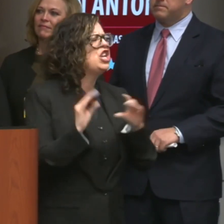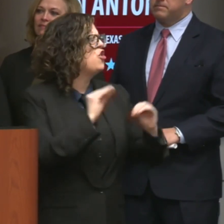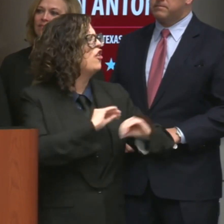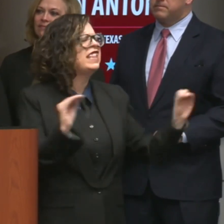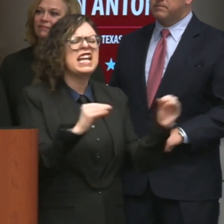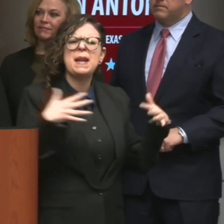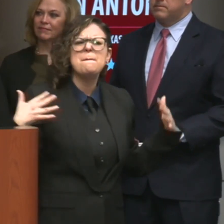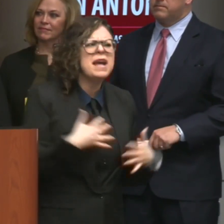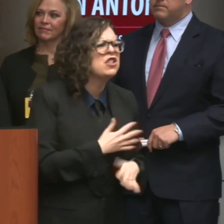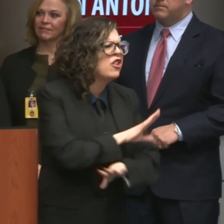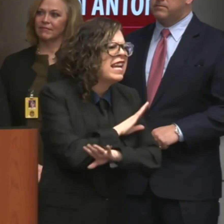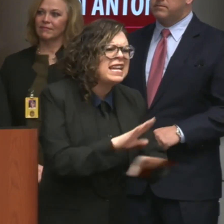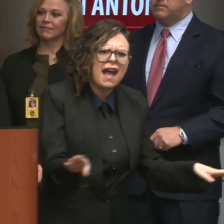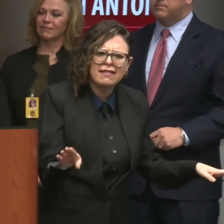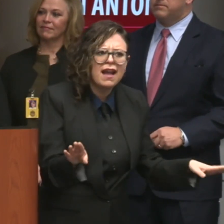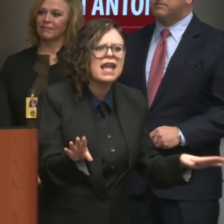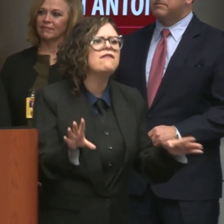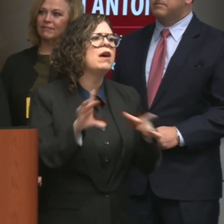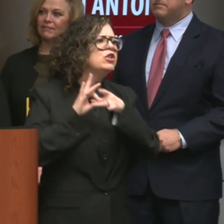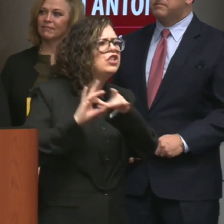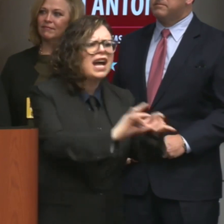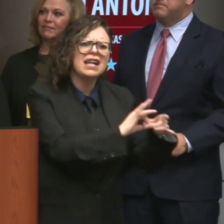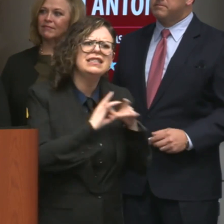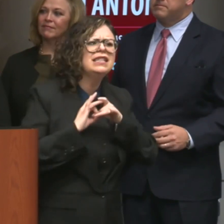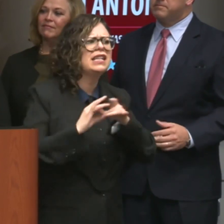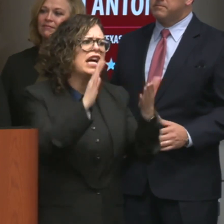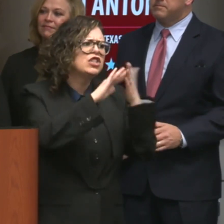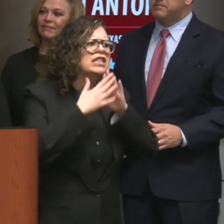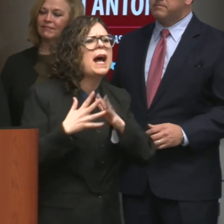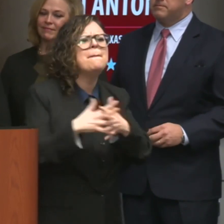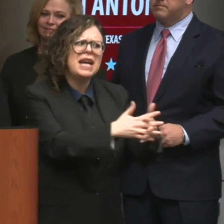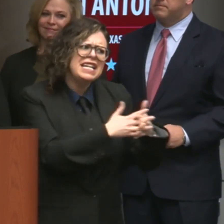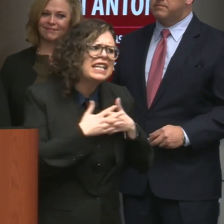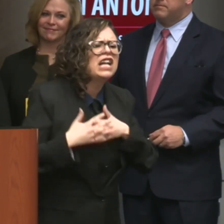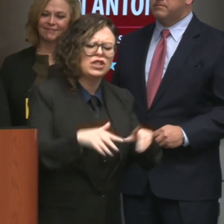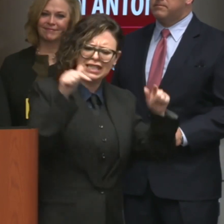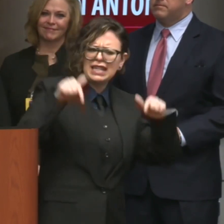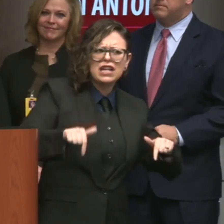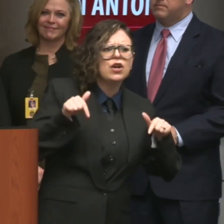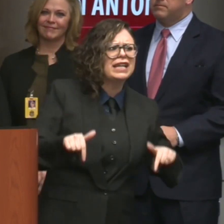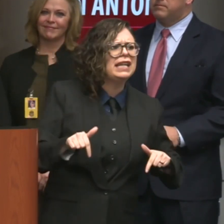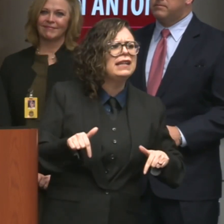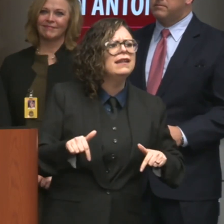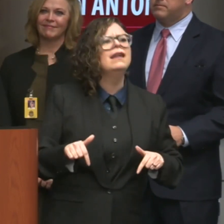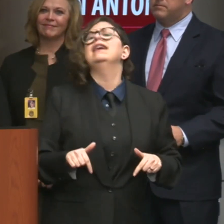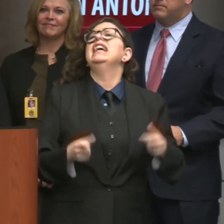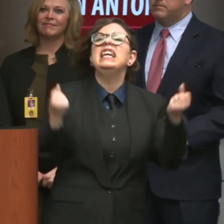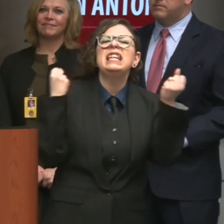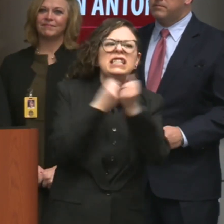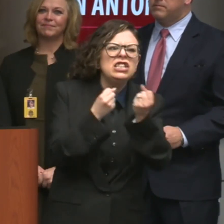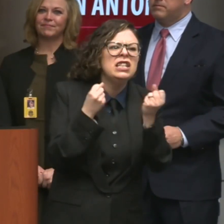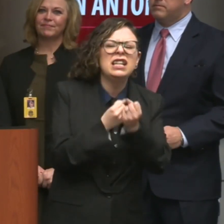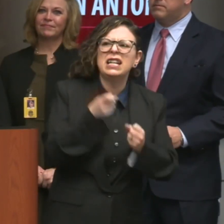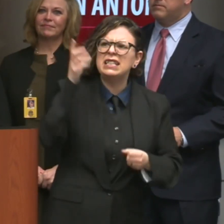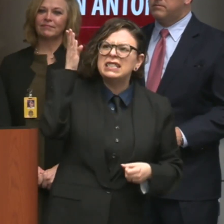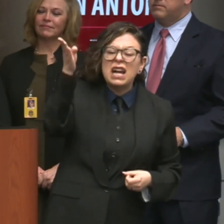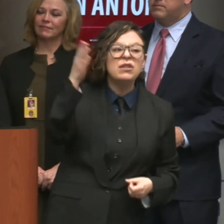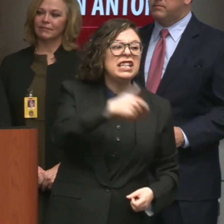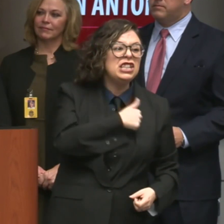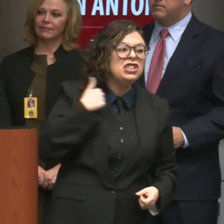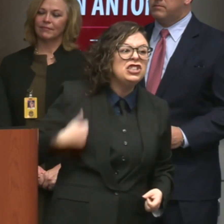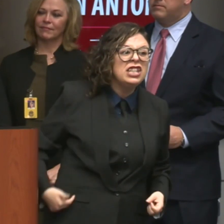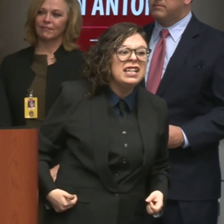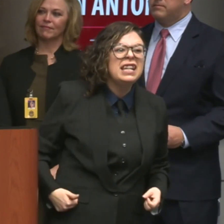a nada. Y vamos a ayudar a nuestros ciudadanos americanos que estaban aquí, estaban en China, estaban en